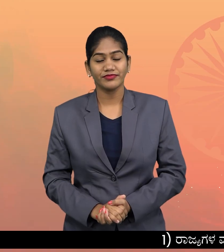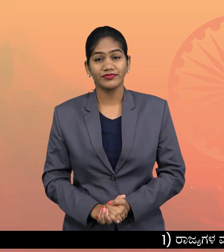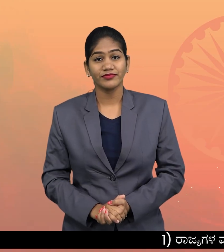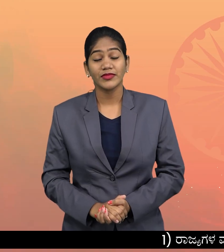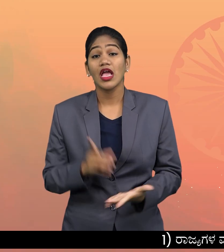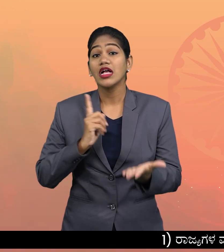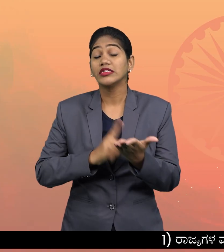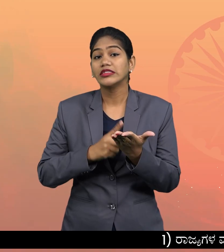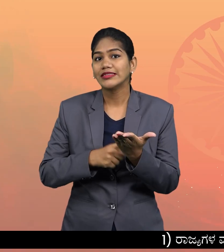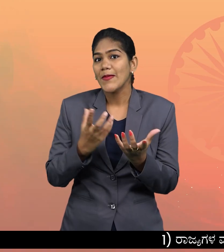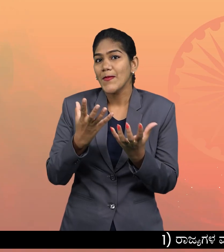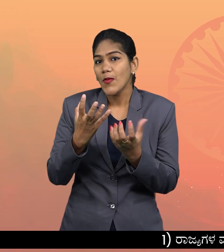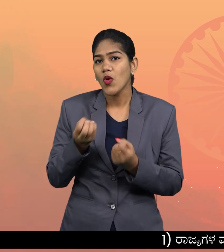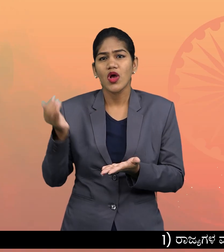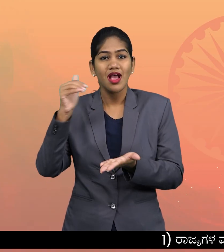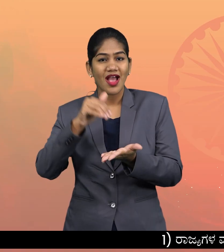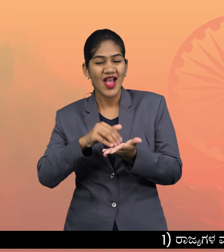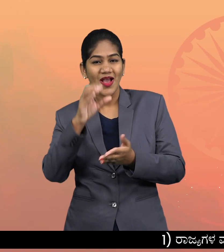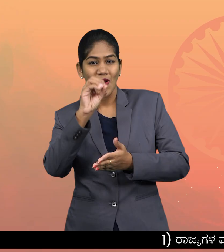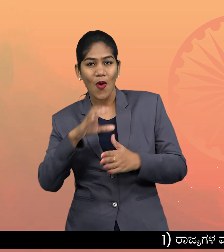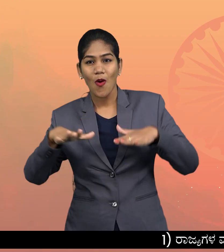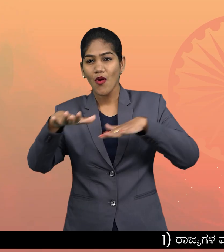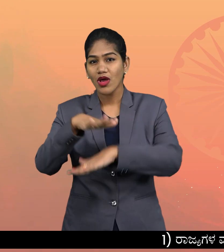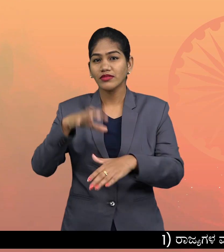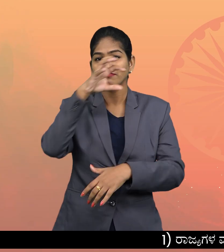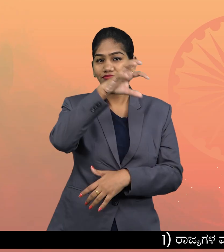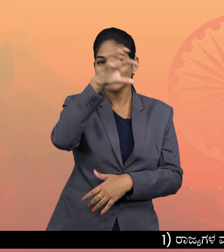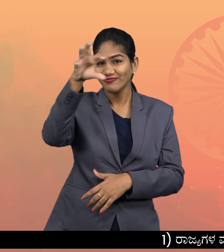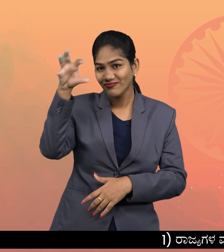1. ರಾಜ್ಯಗಳ ಮರು ಸಂಘಟನೆಗೆ ಬೇಡಿಕೆ.